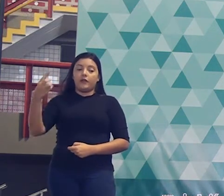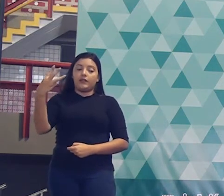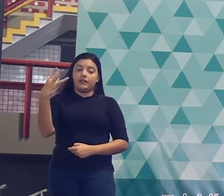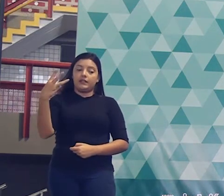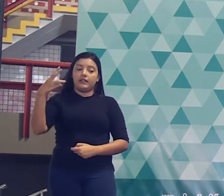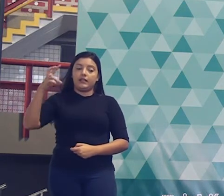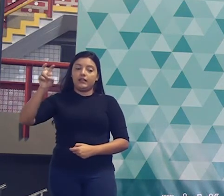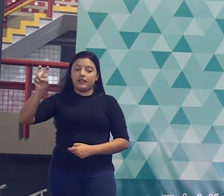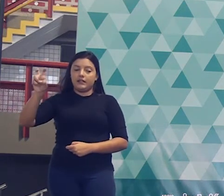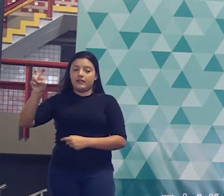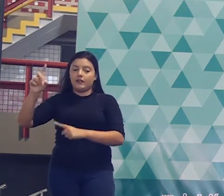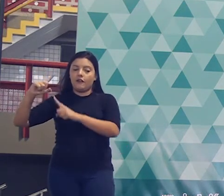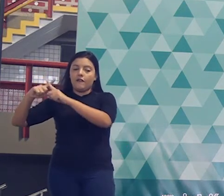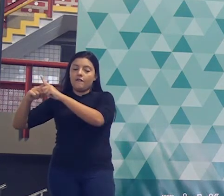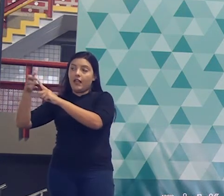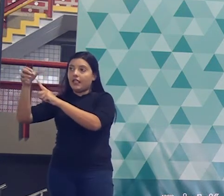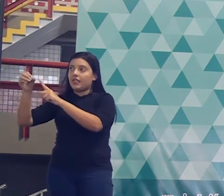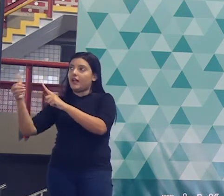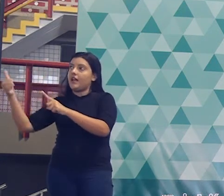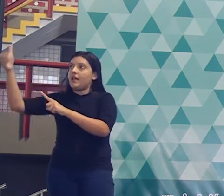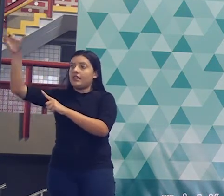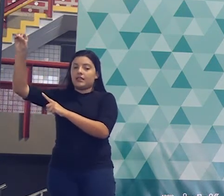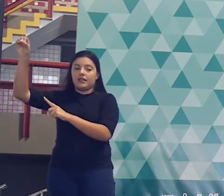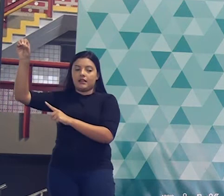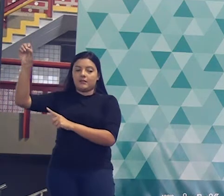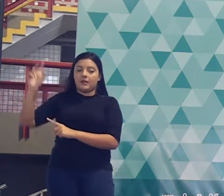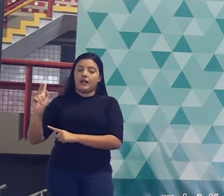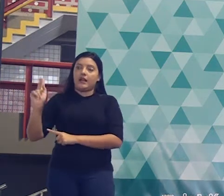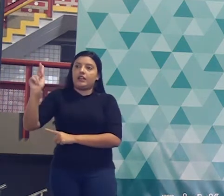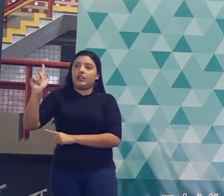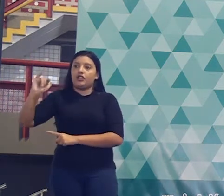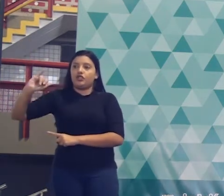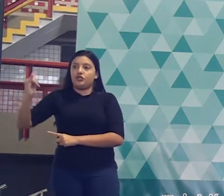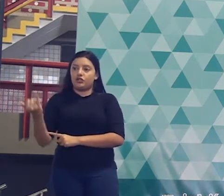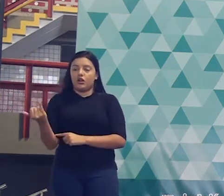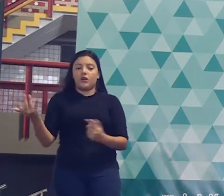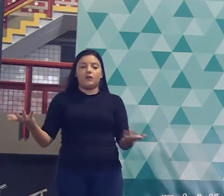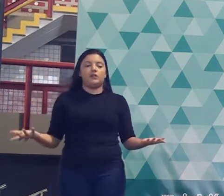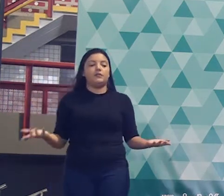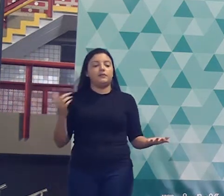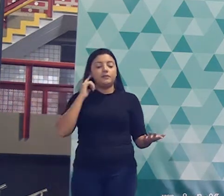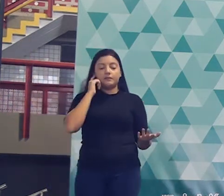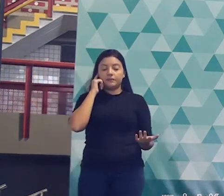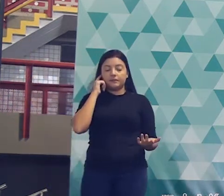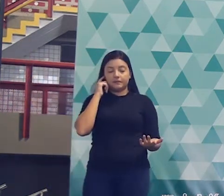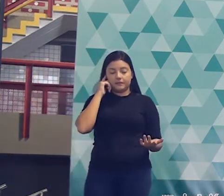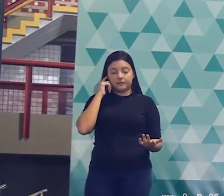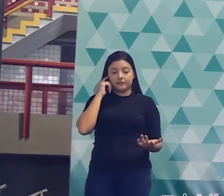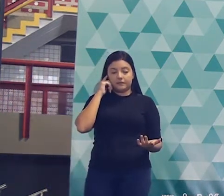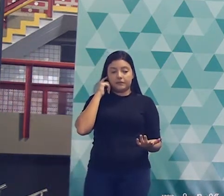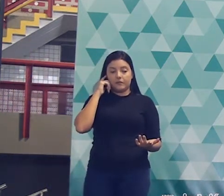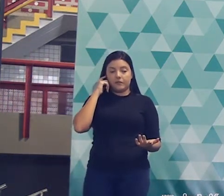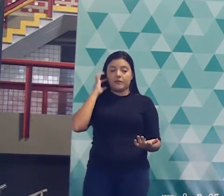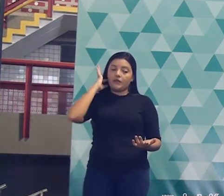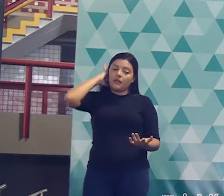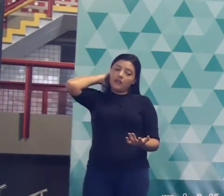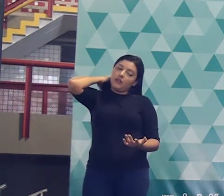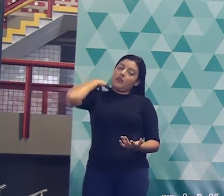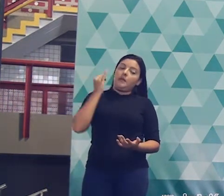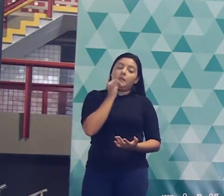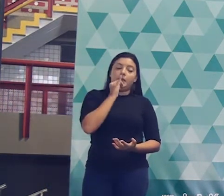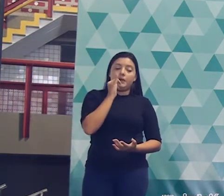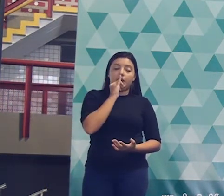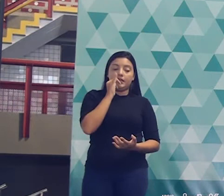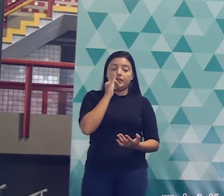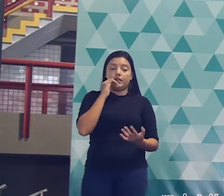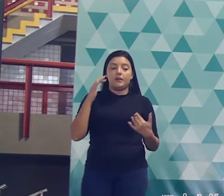2,35 vezes 10 a 10ª quilojoules. Ó, se 235 gramas liberam 2,35 vezes 10